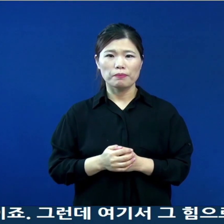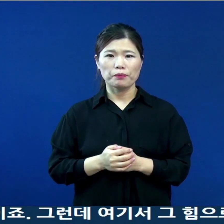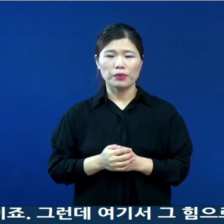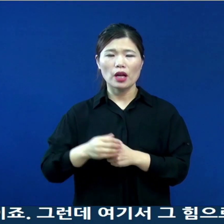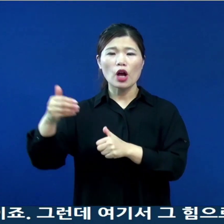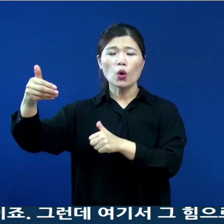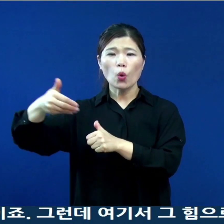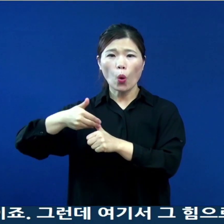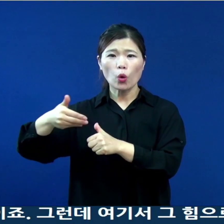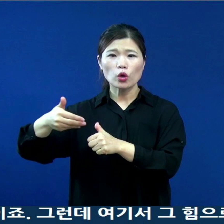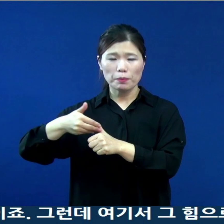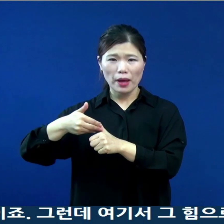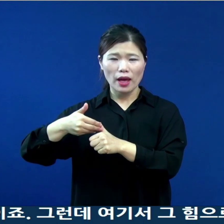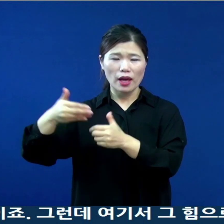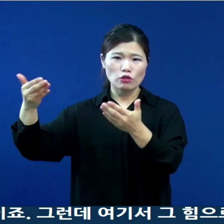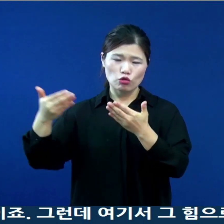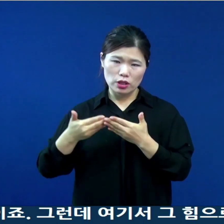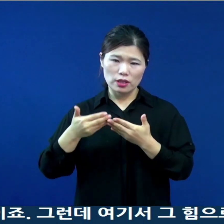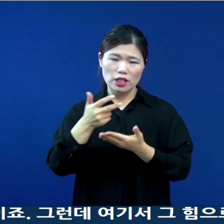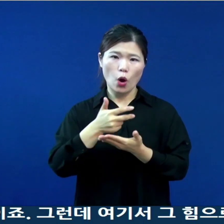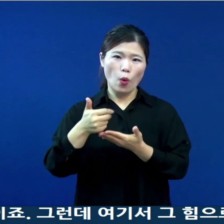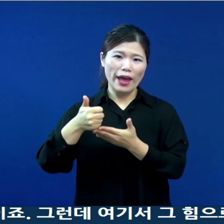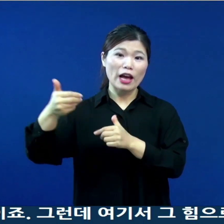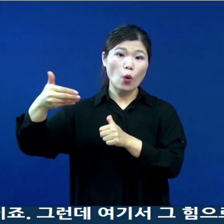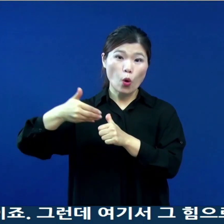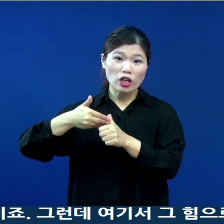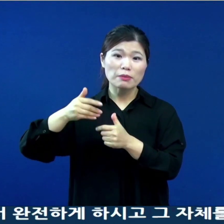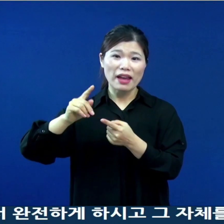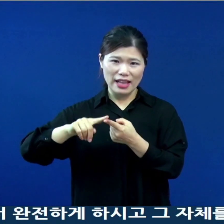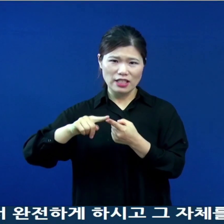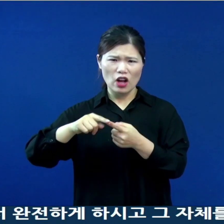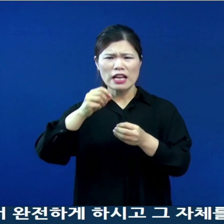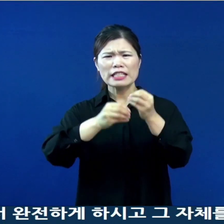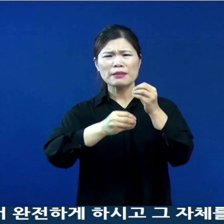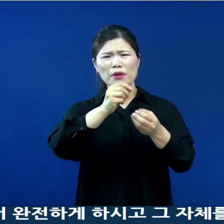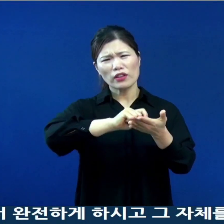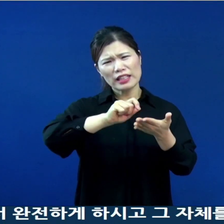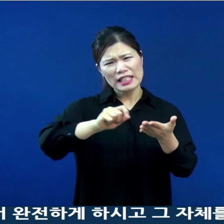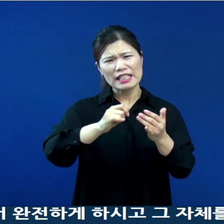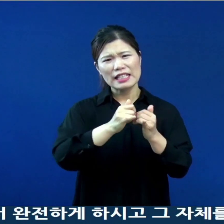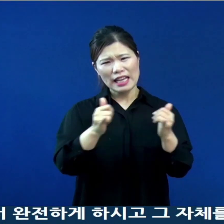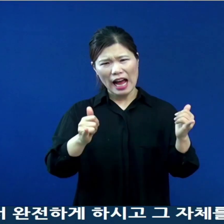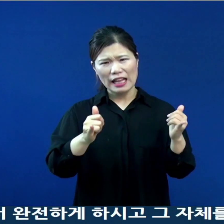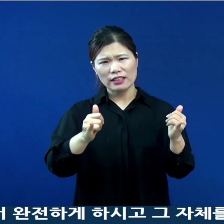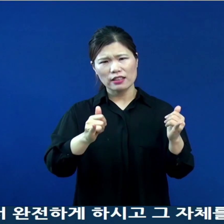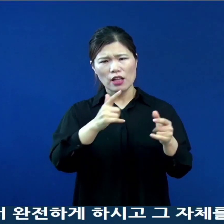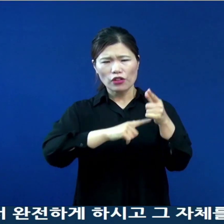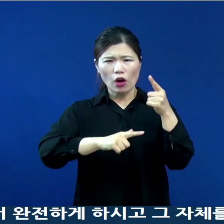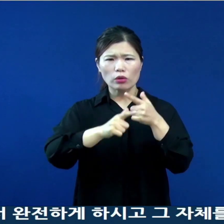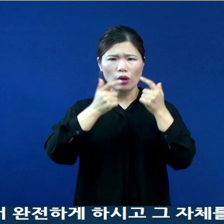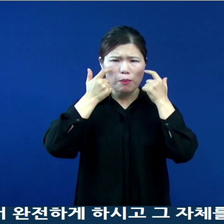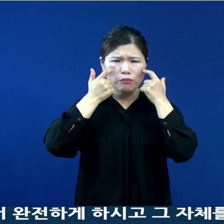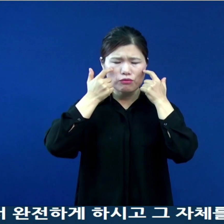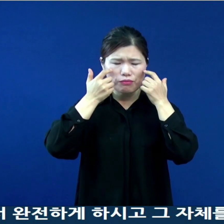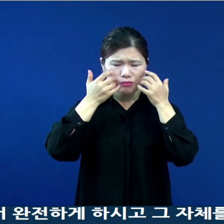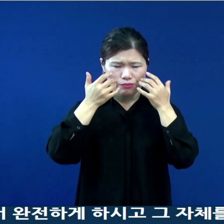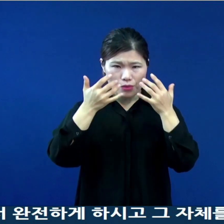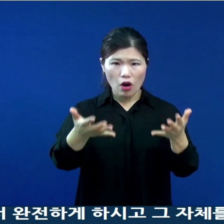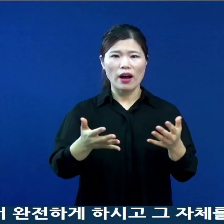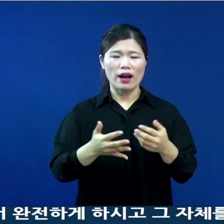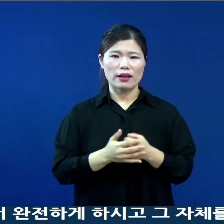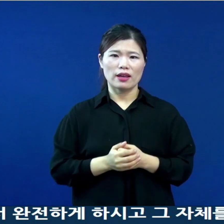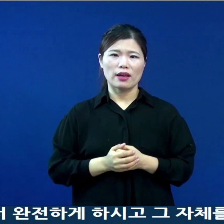공급해 주시는 여호와의 그 공급을 시편 기자는 더욱더 분명하고 힘이 있게